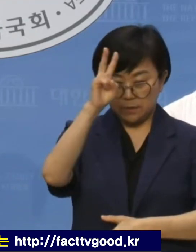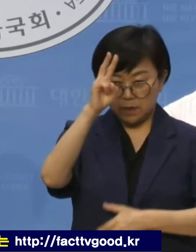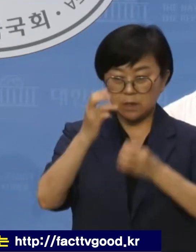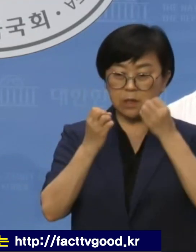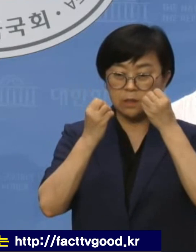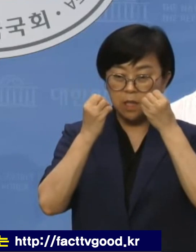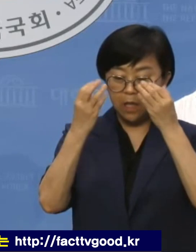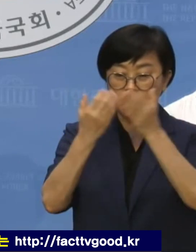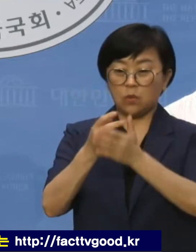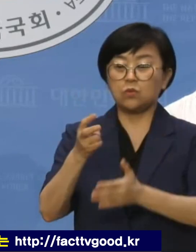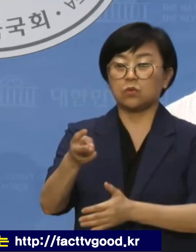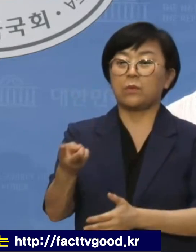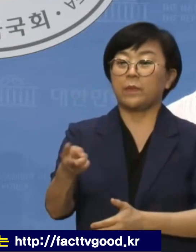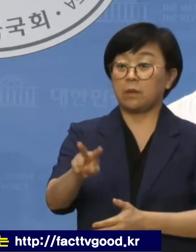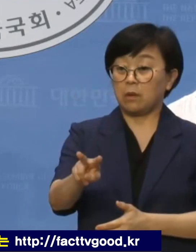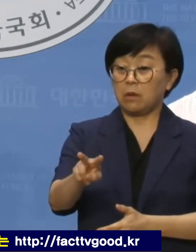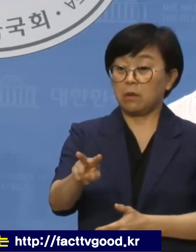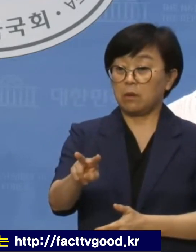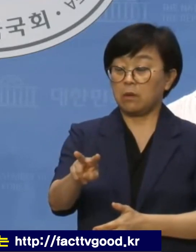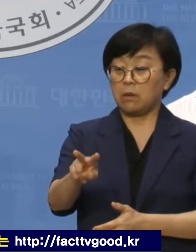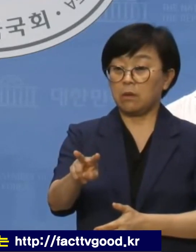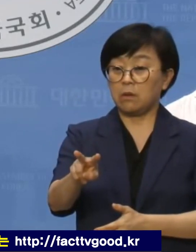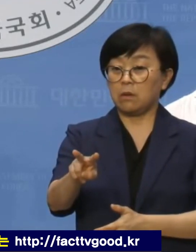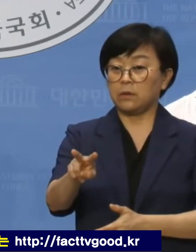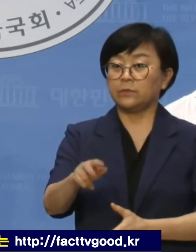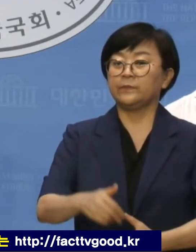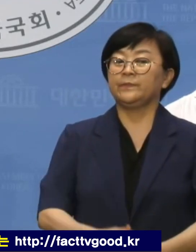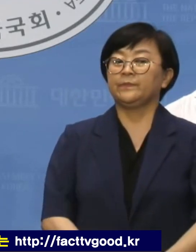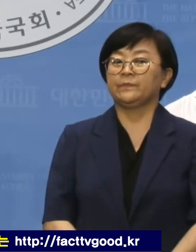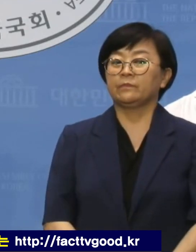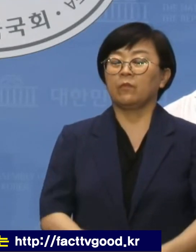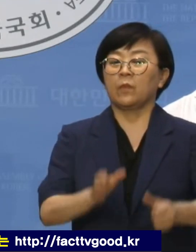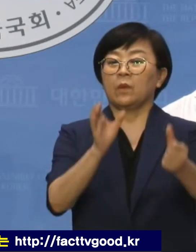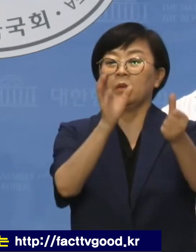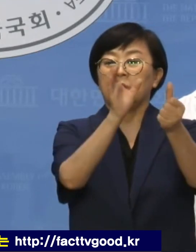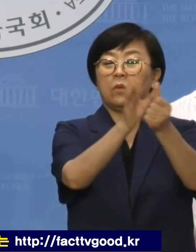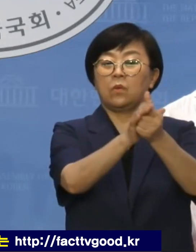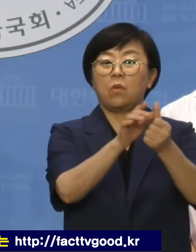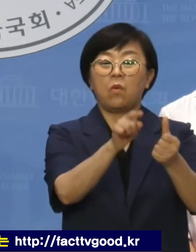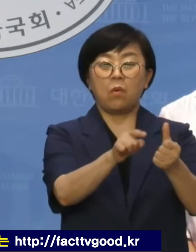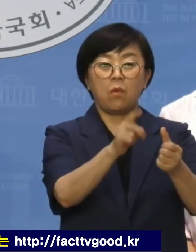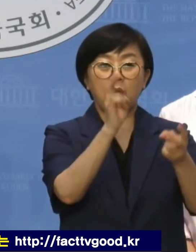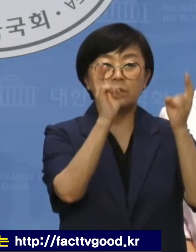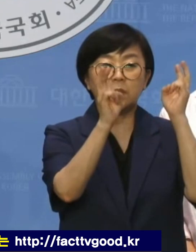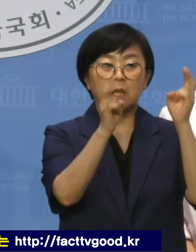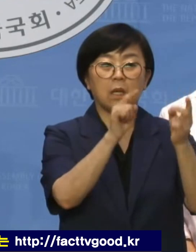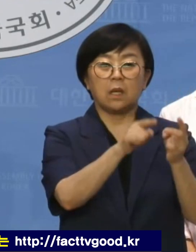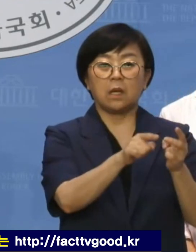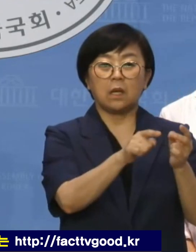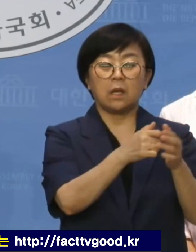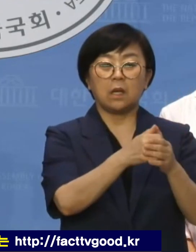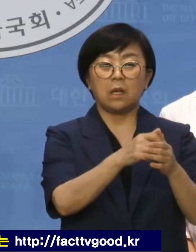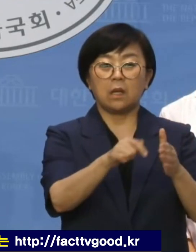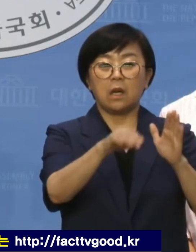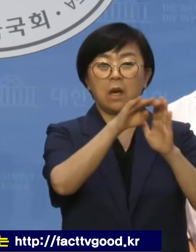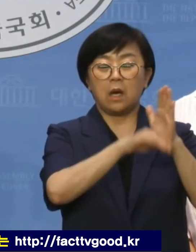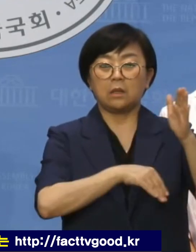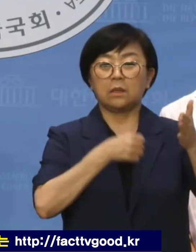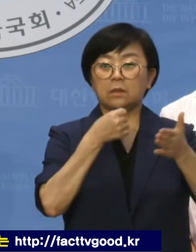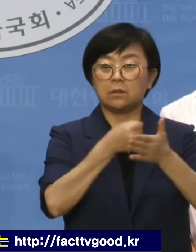새로운 노선이라는 것이 그것도 용역하는 업체가 그렇게 안을